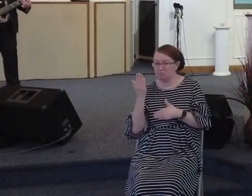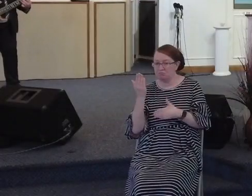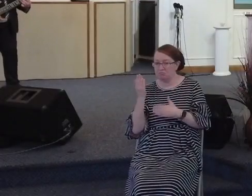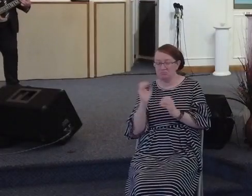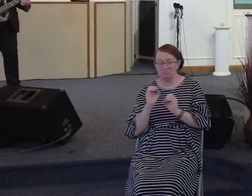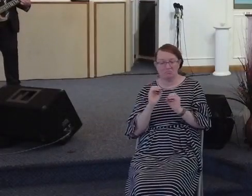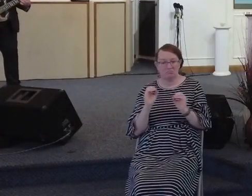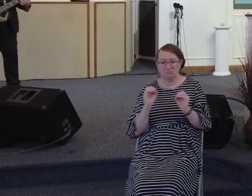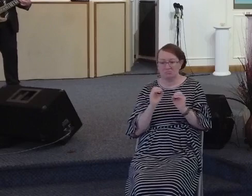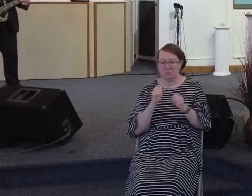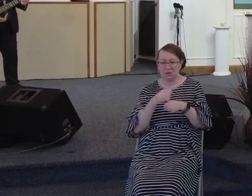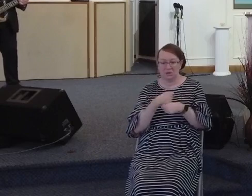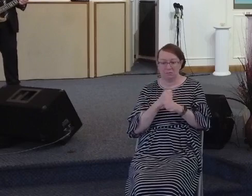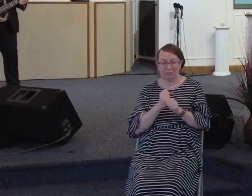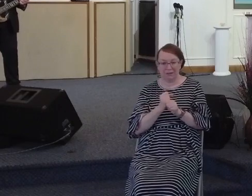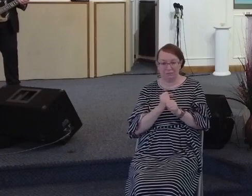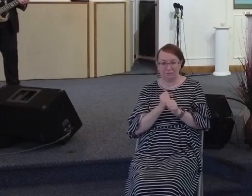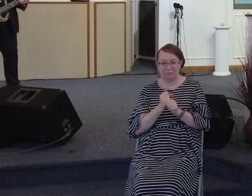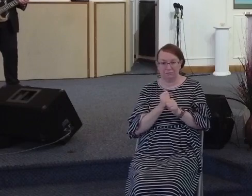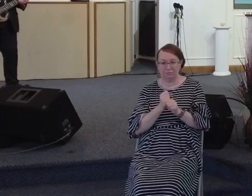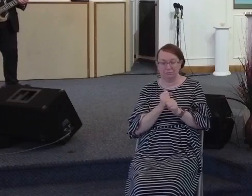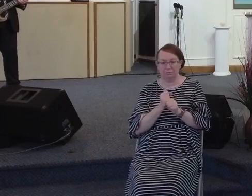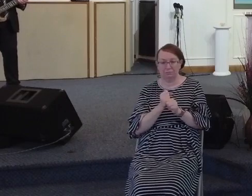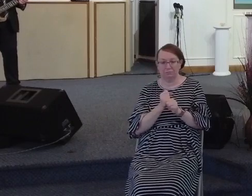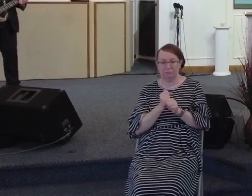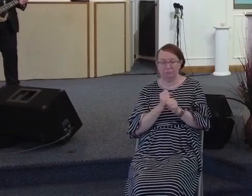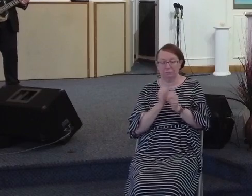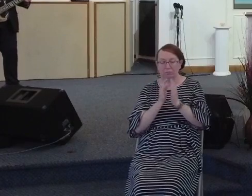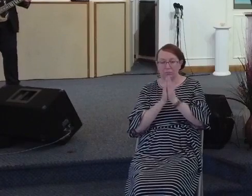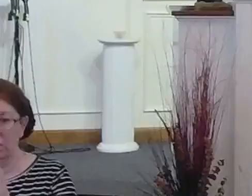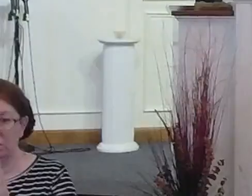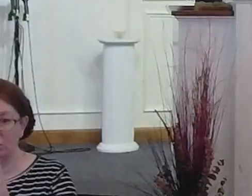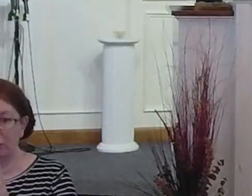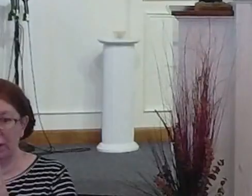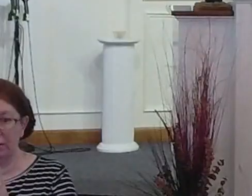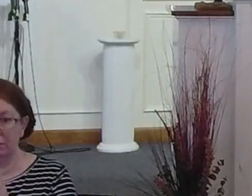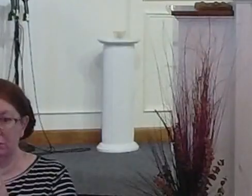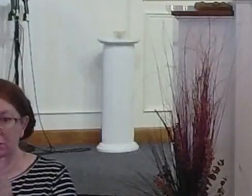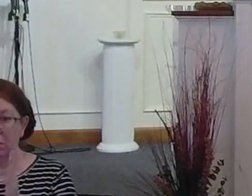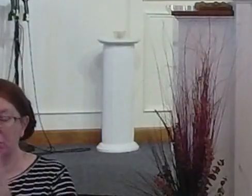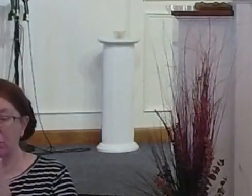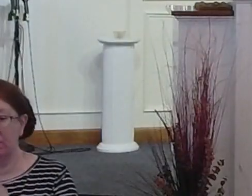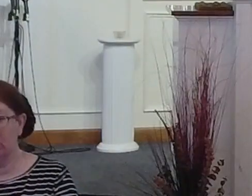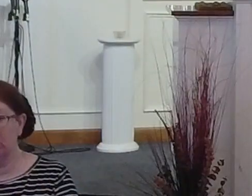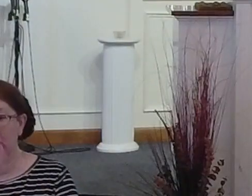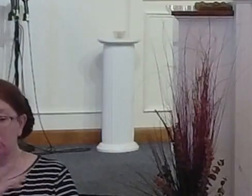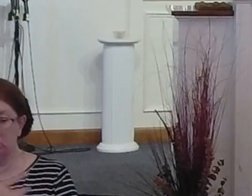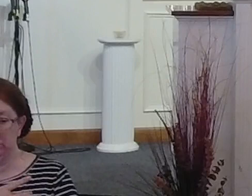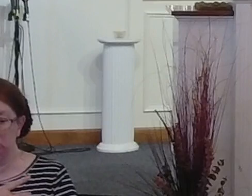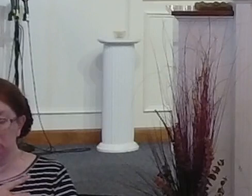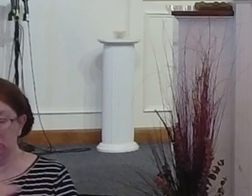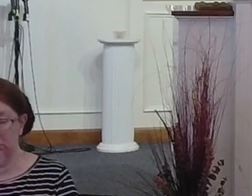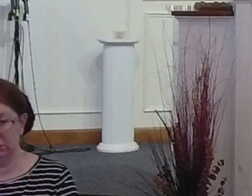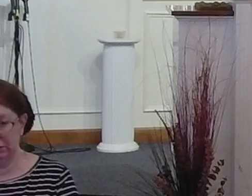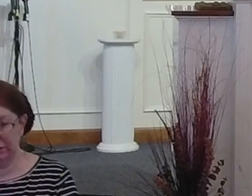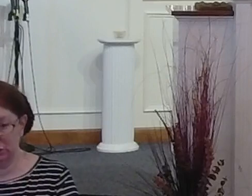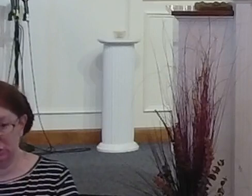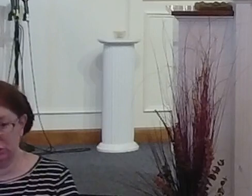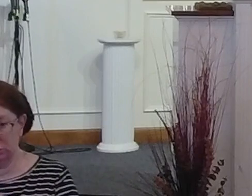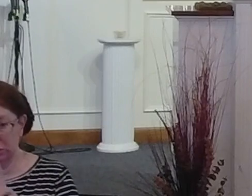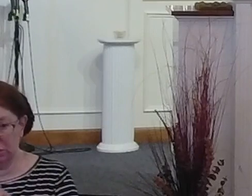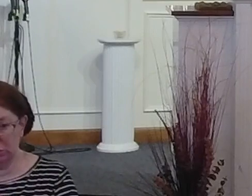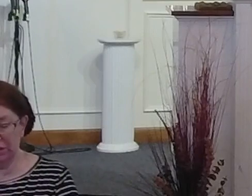Él nada de lo que ha sido hecho se hizo. Vamos a orar y vamos a pedirle al Señor que nos toque en